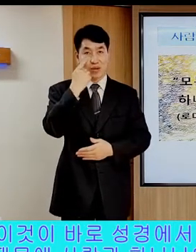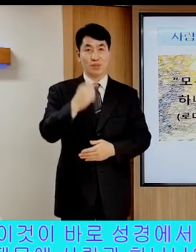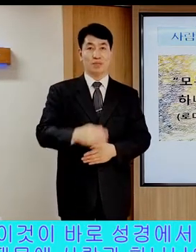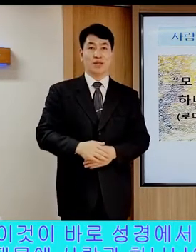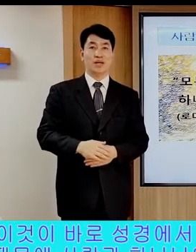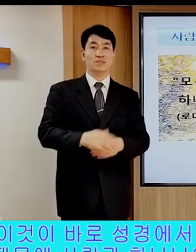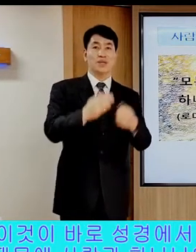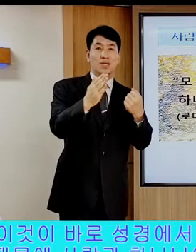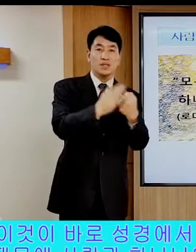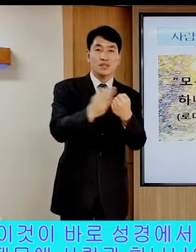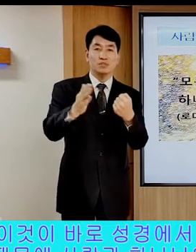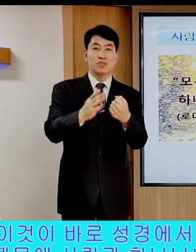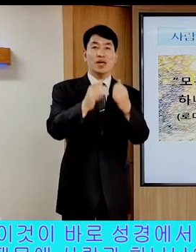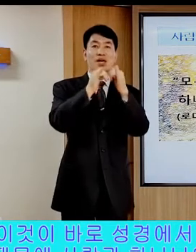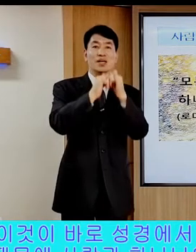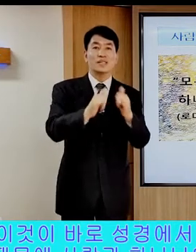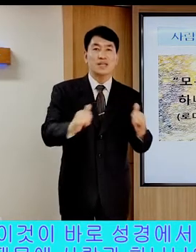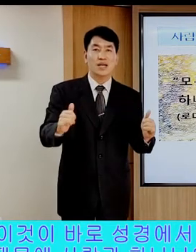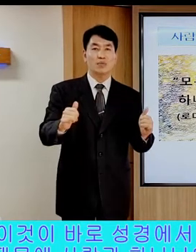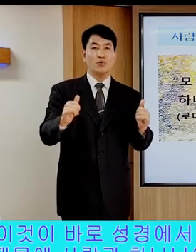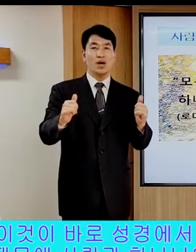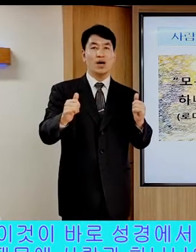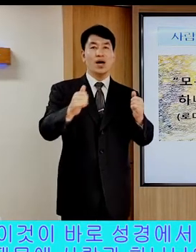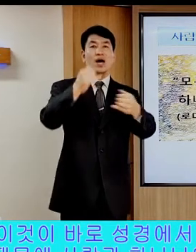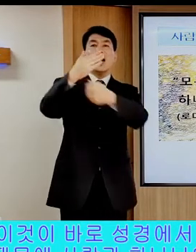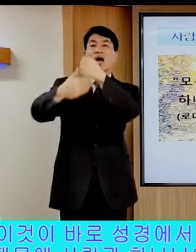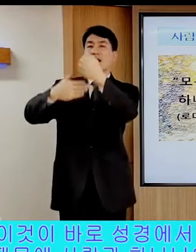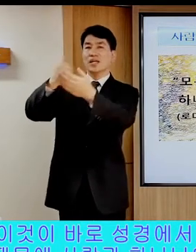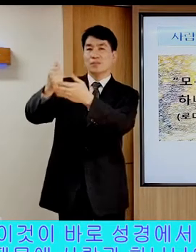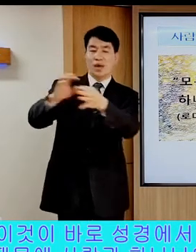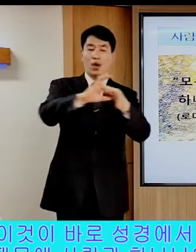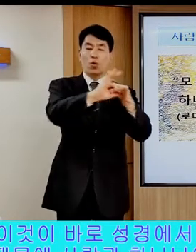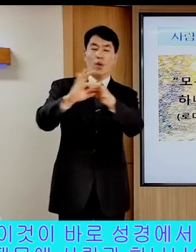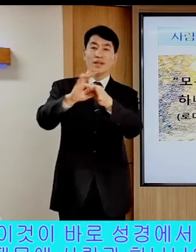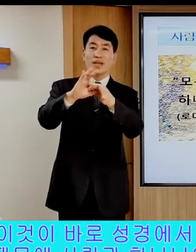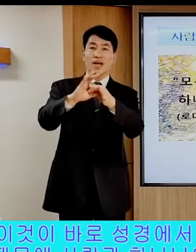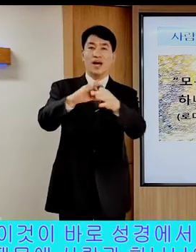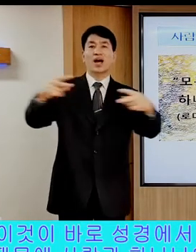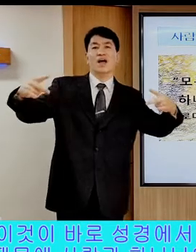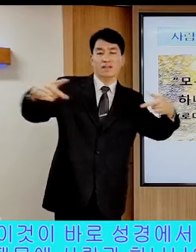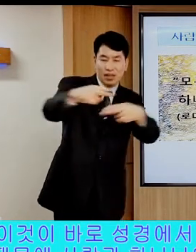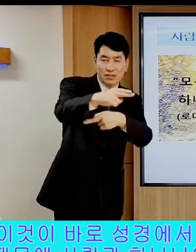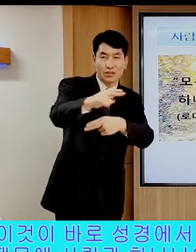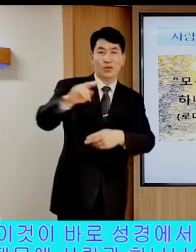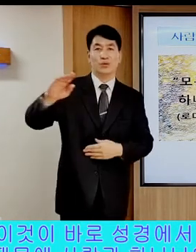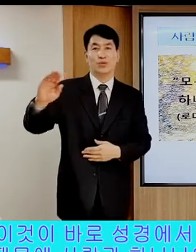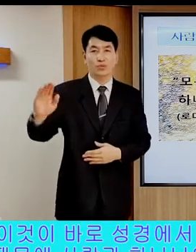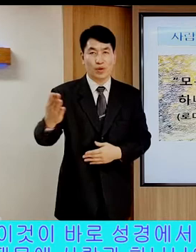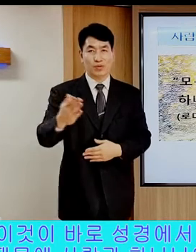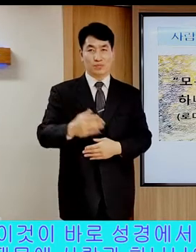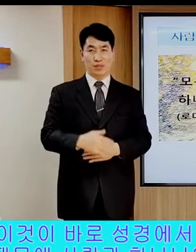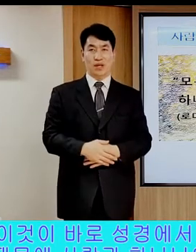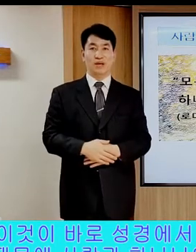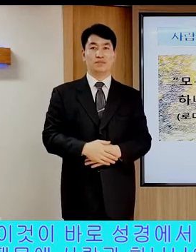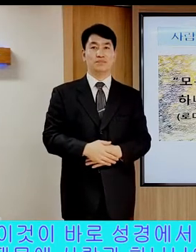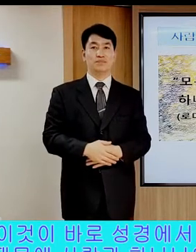증거입니다. 때문에 사람과 하나님의 관계가 단절되었습니다.